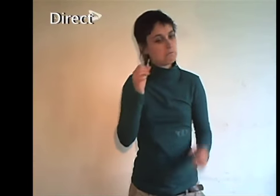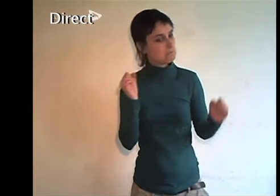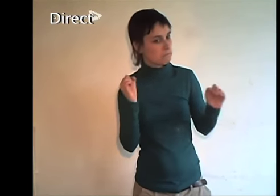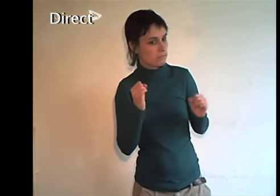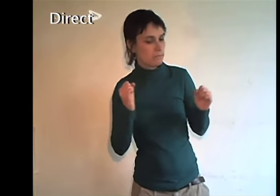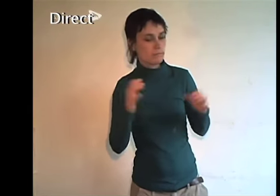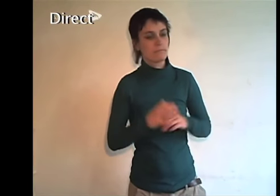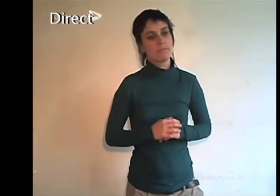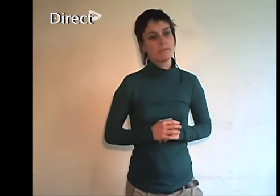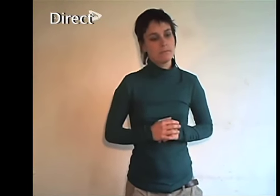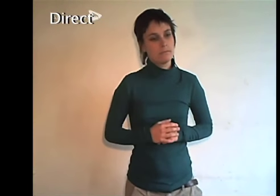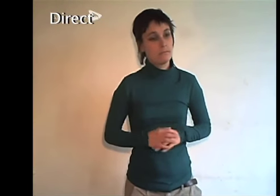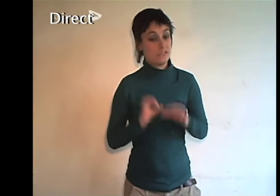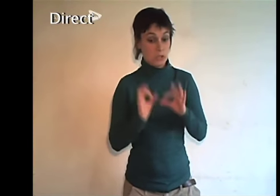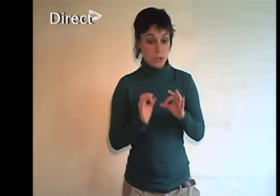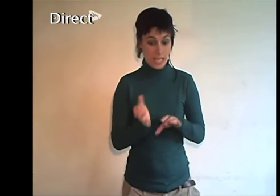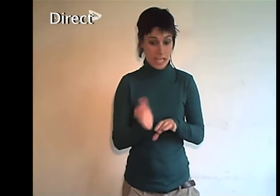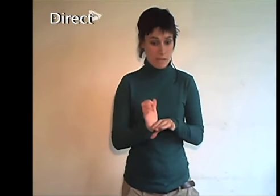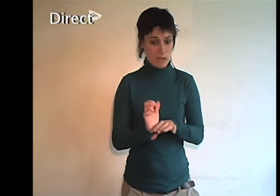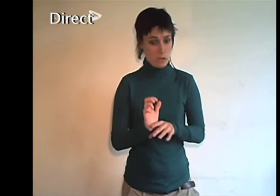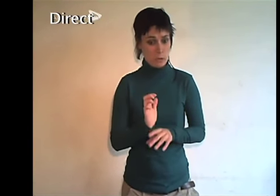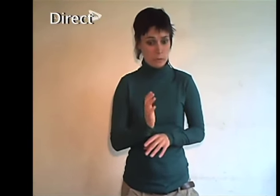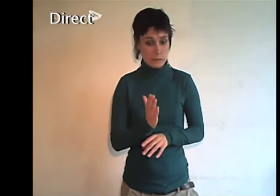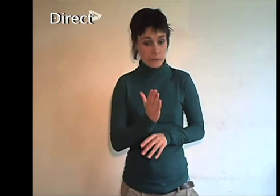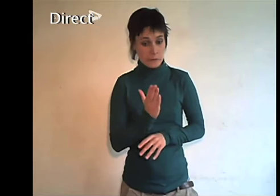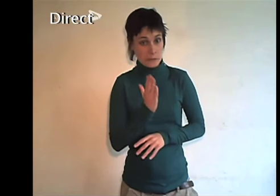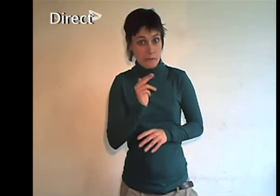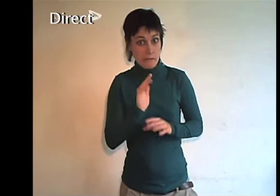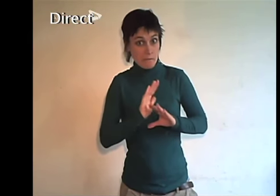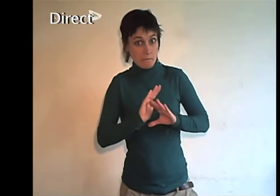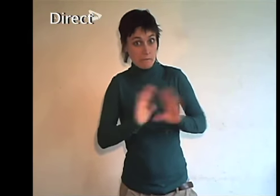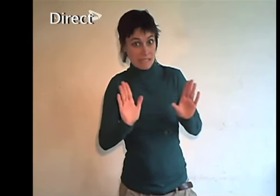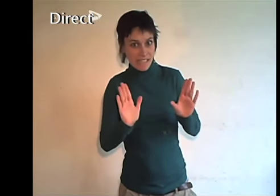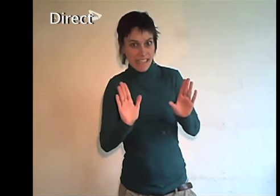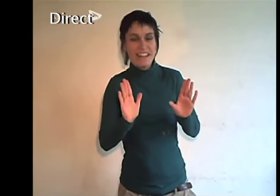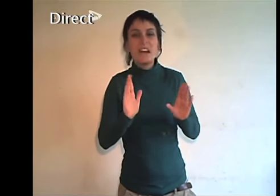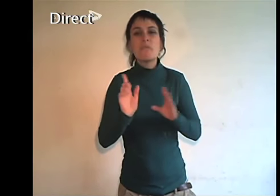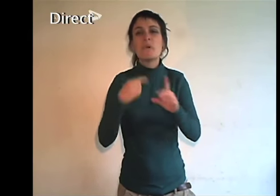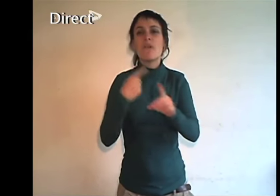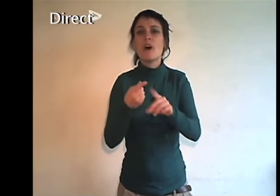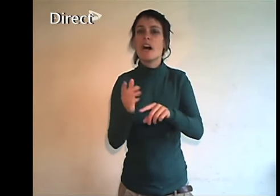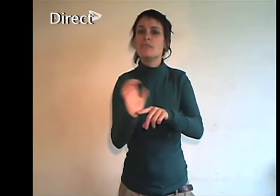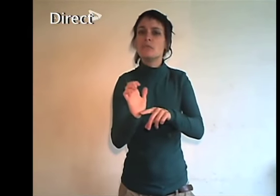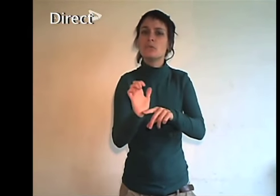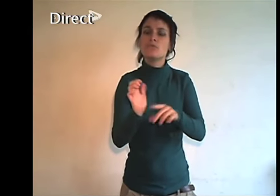D'accord, alors effectivement, l'émission approche de plus en plus de sa fin. Dans une prochaine émission, il y